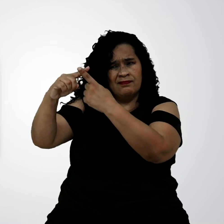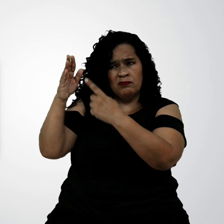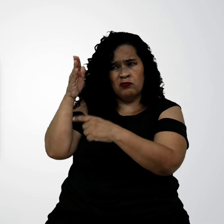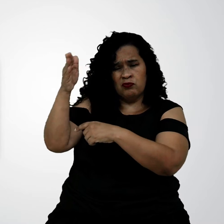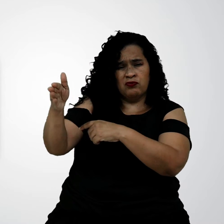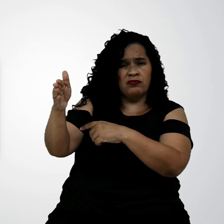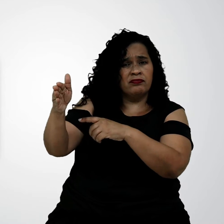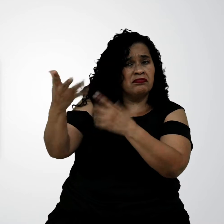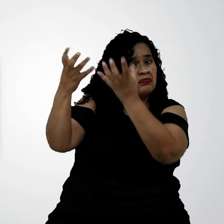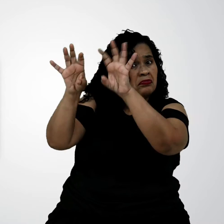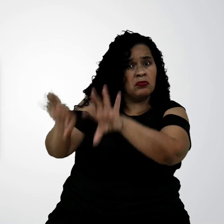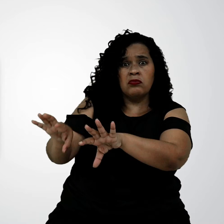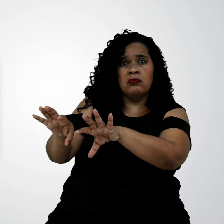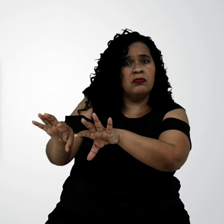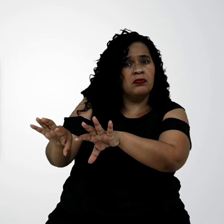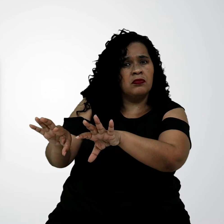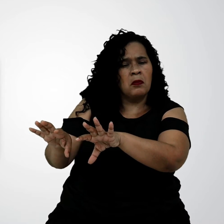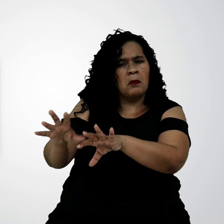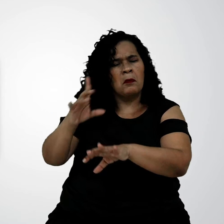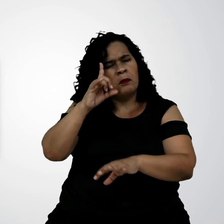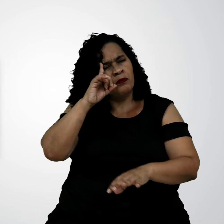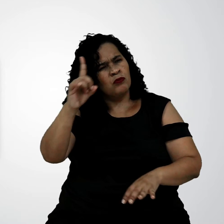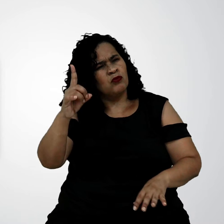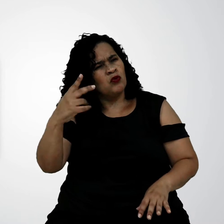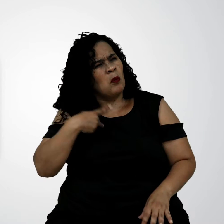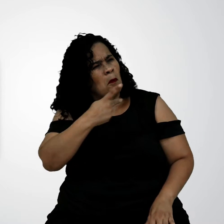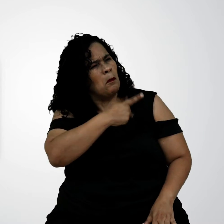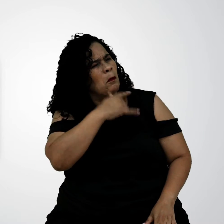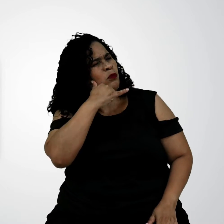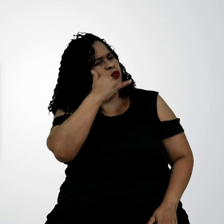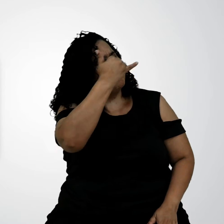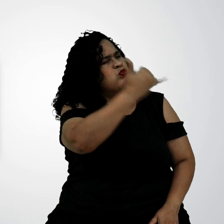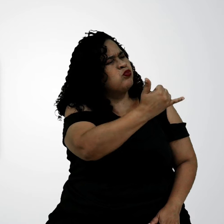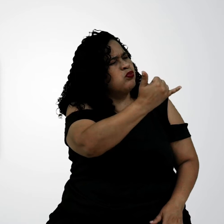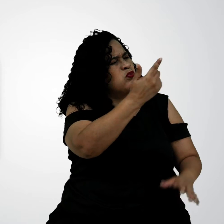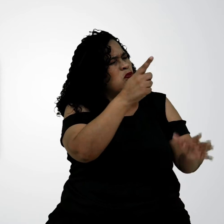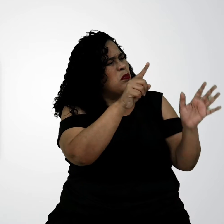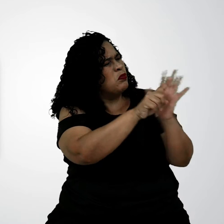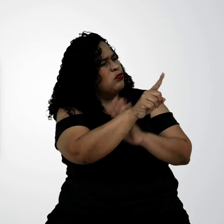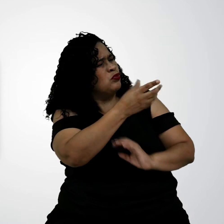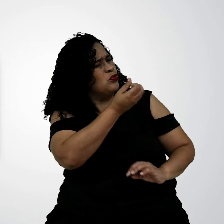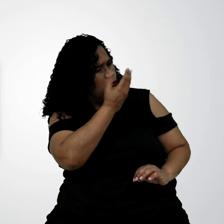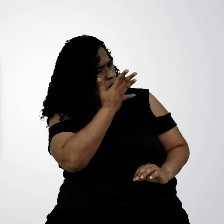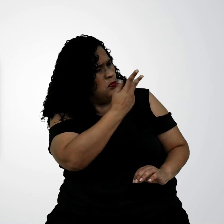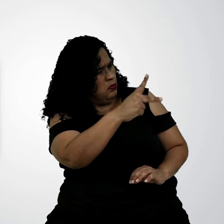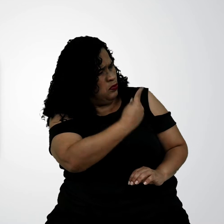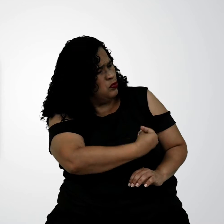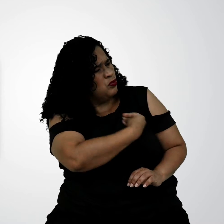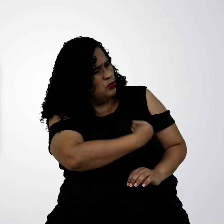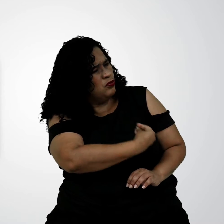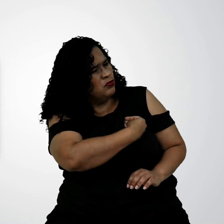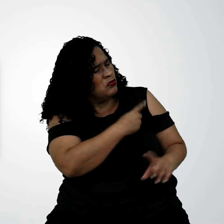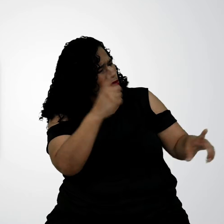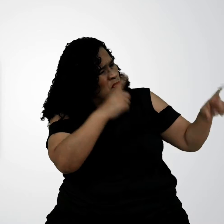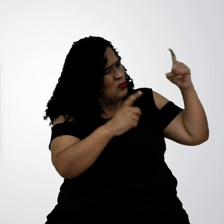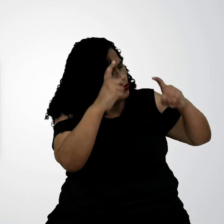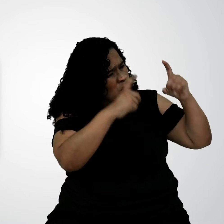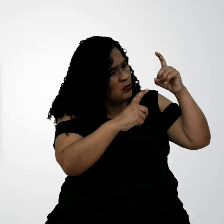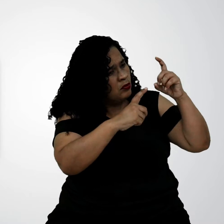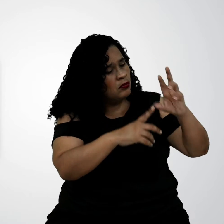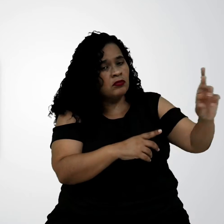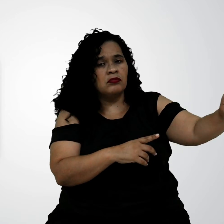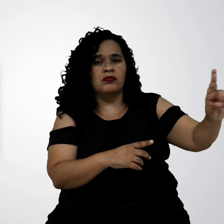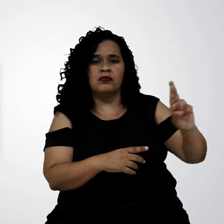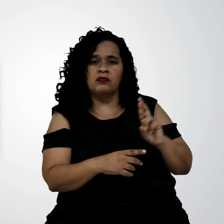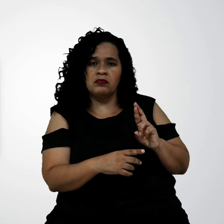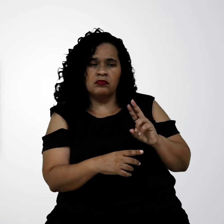para ele e perguntou, meu irmão, estou preocupado com vocês, está tudo bem? E ele respondeu, está